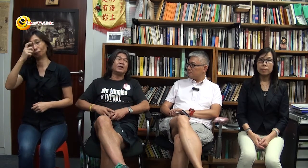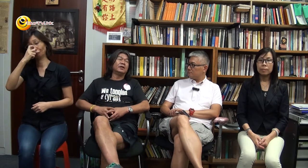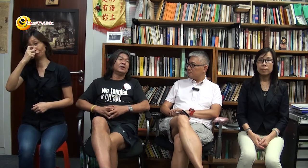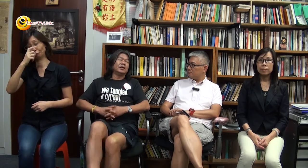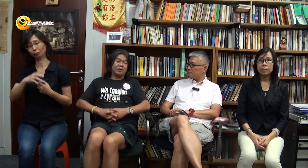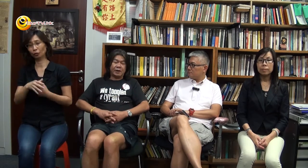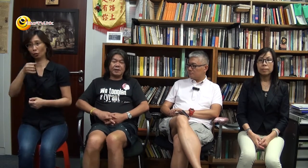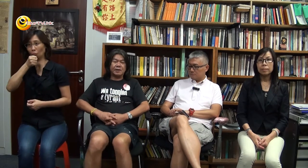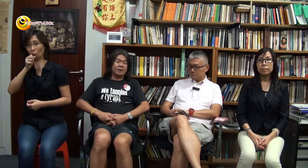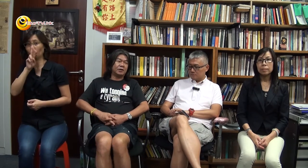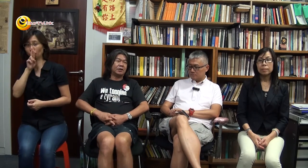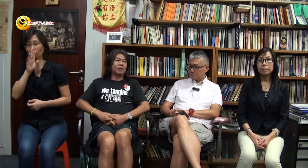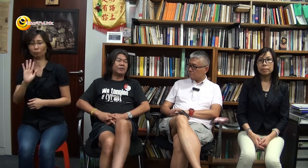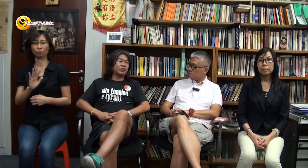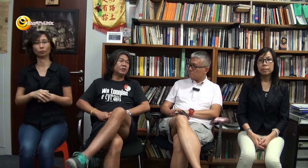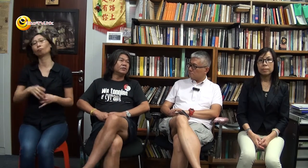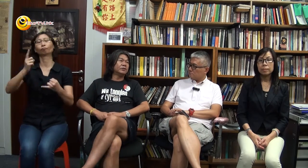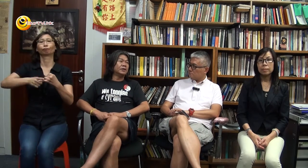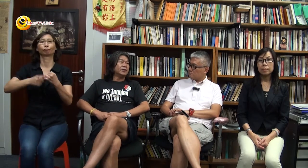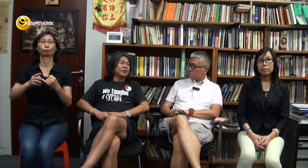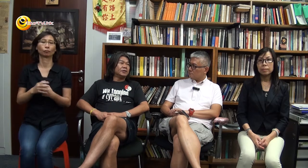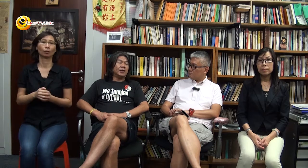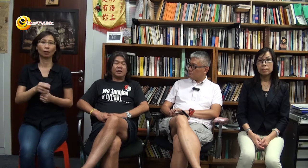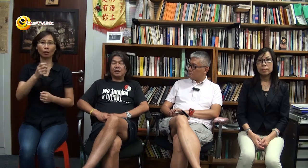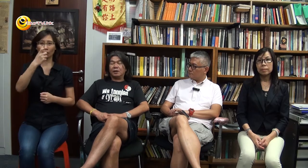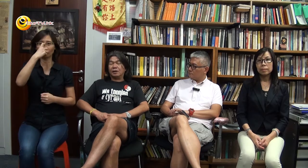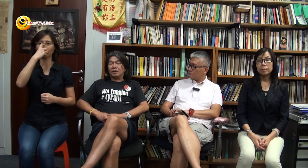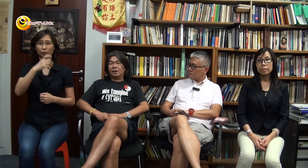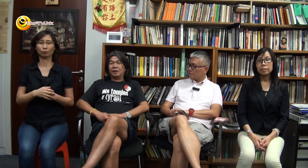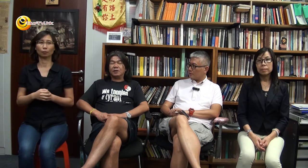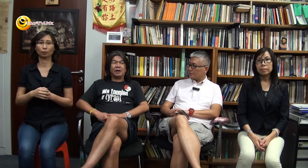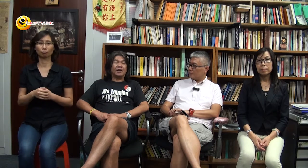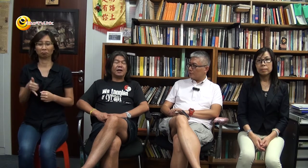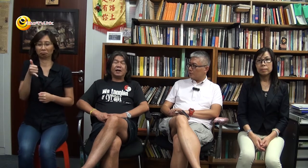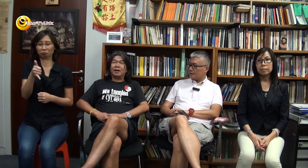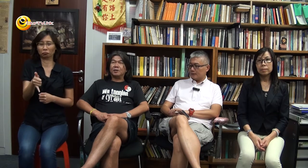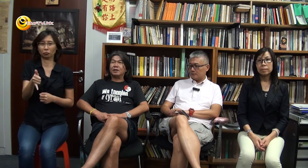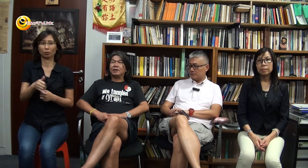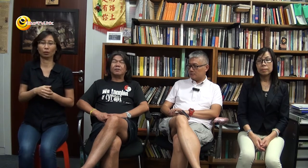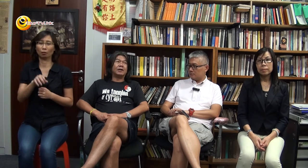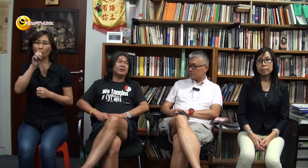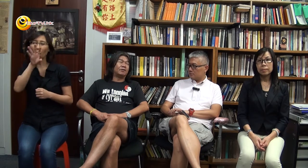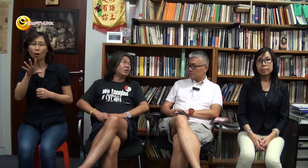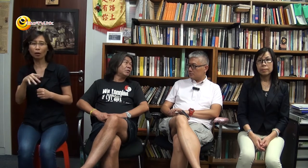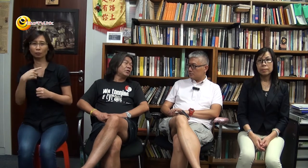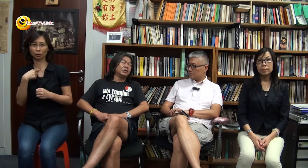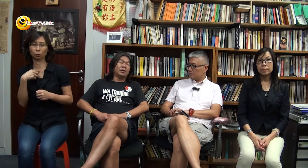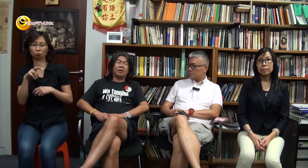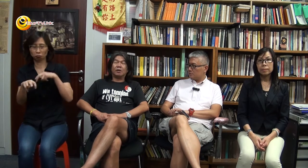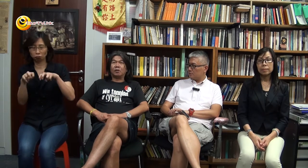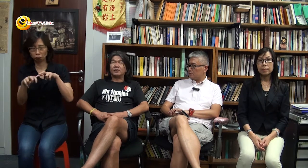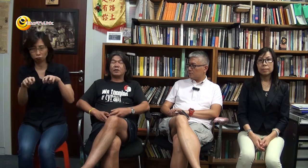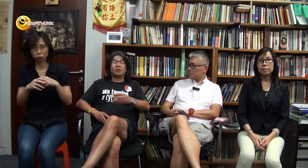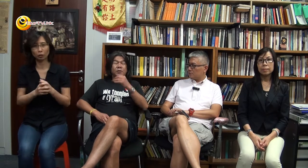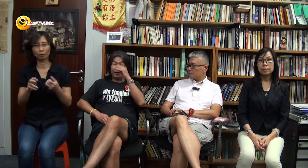到後屘梁振英死死氣出嚟，就揾個法官出嚟 獨立調查委員會啦。 因為立法會都話用呢、